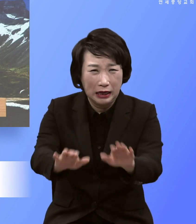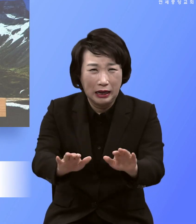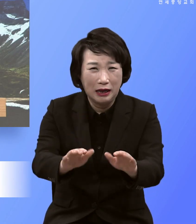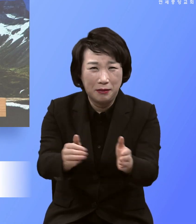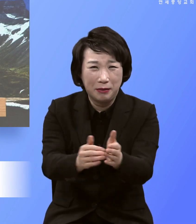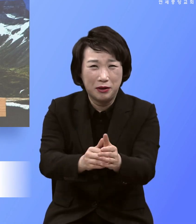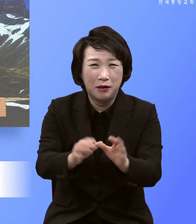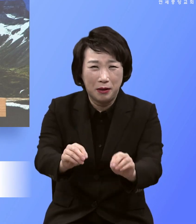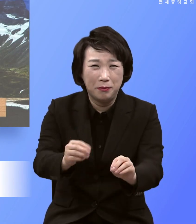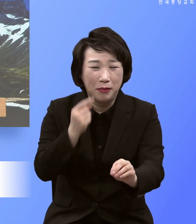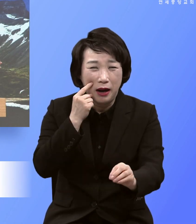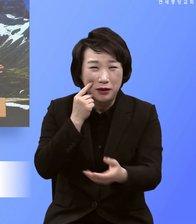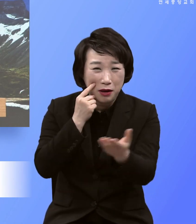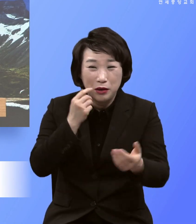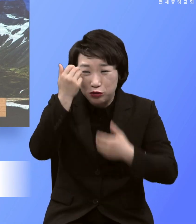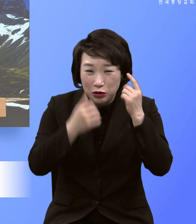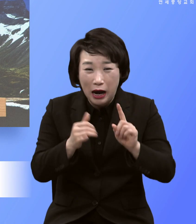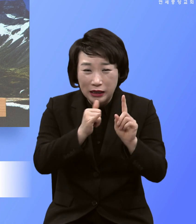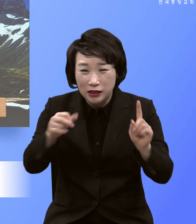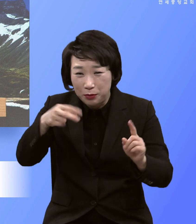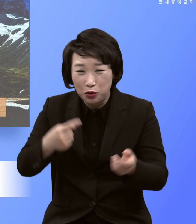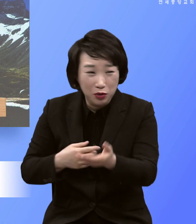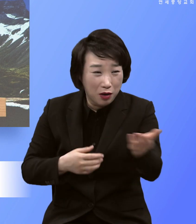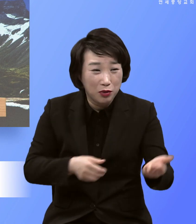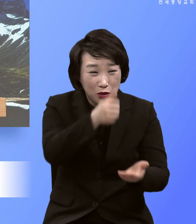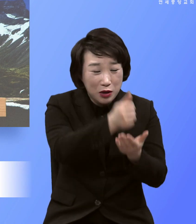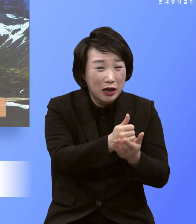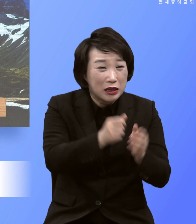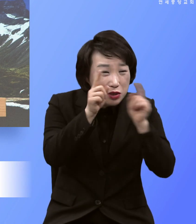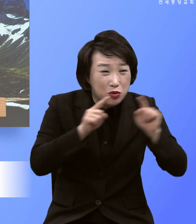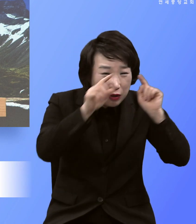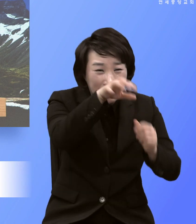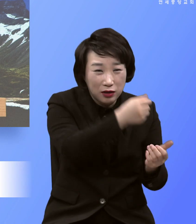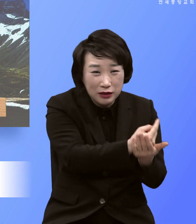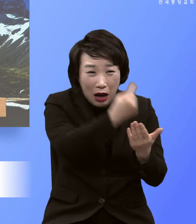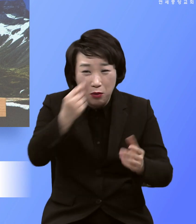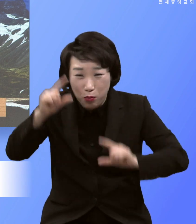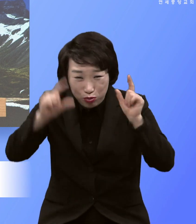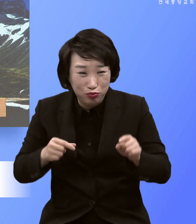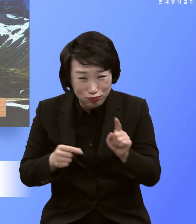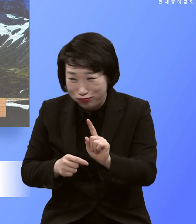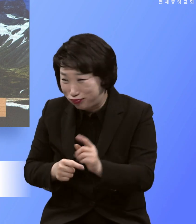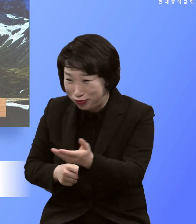한 사람도 죄에서 지옥에서 나온 사람 같지 않아.